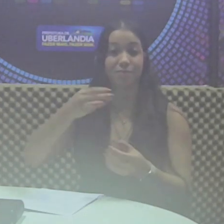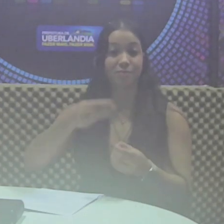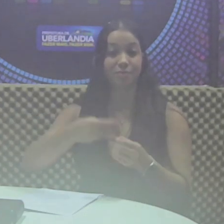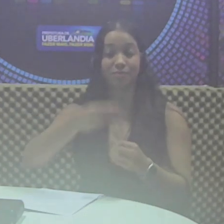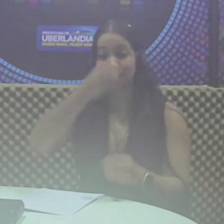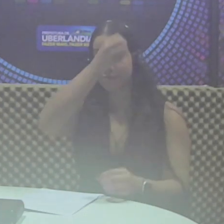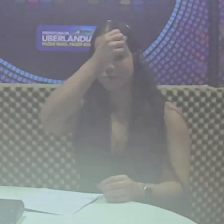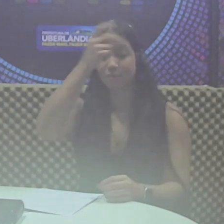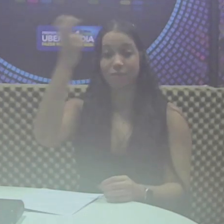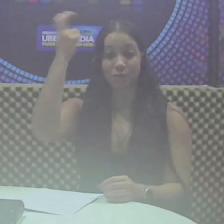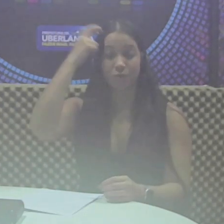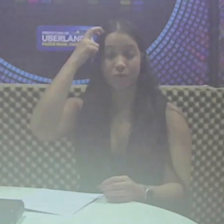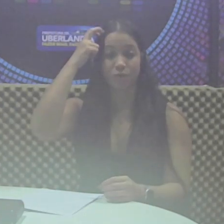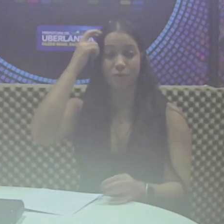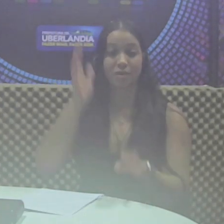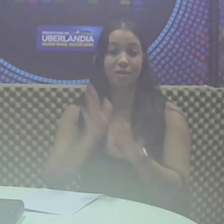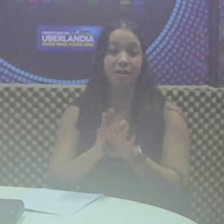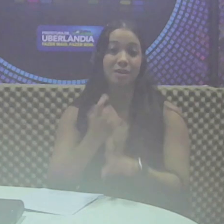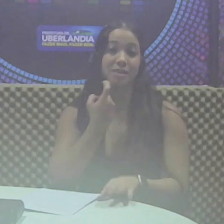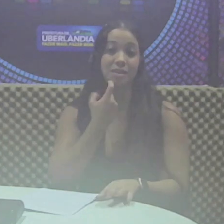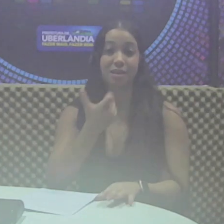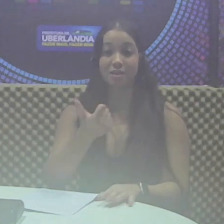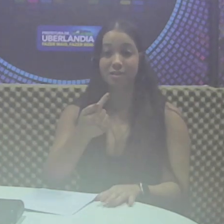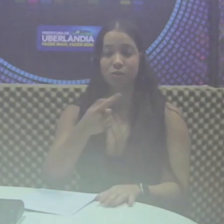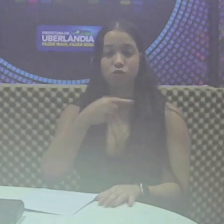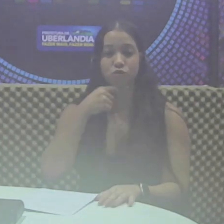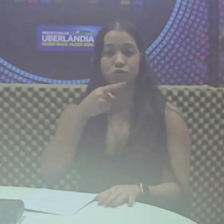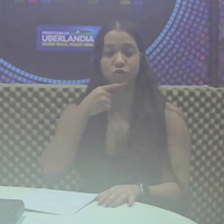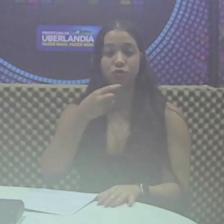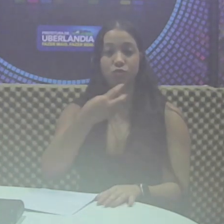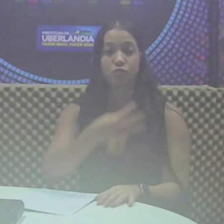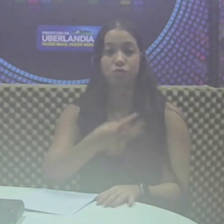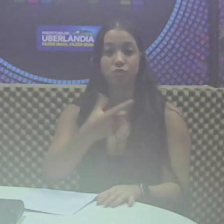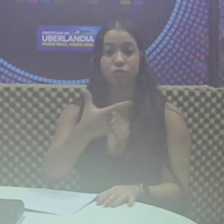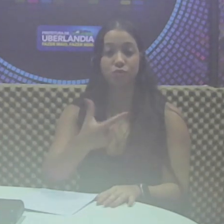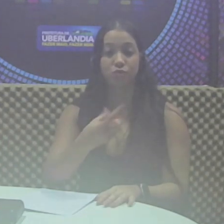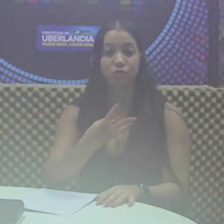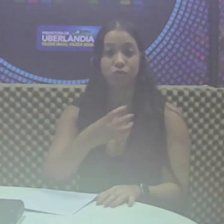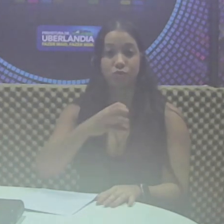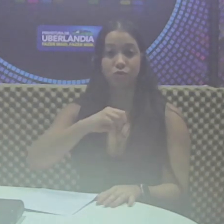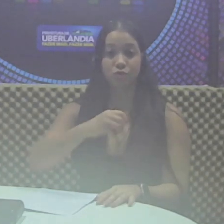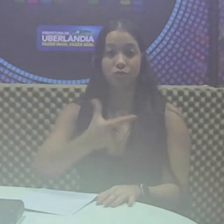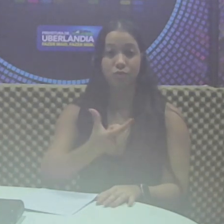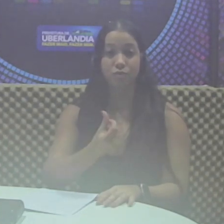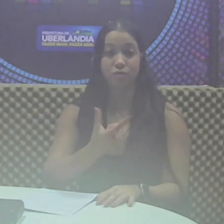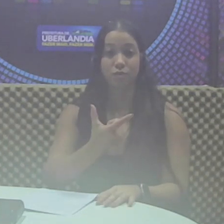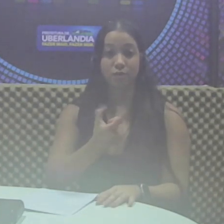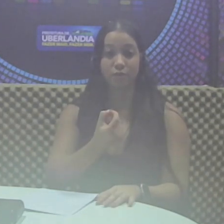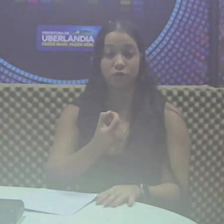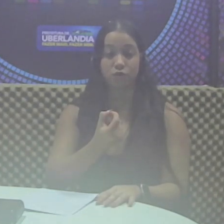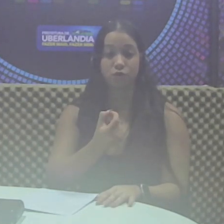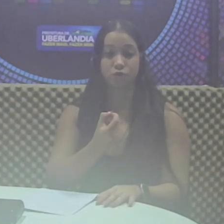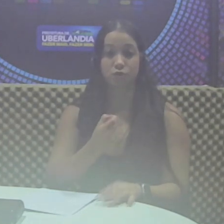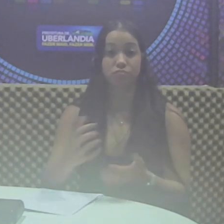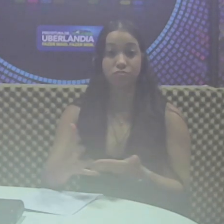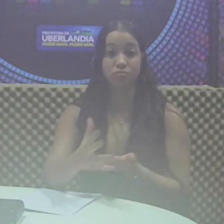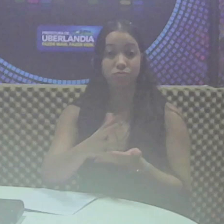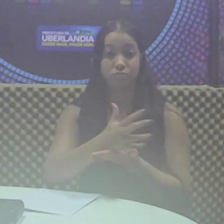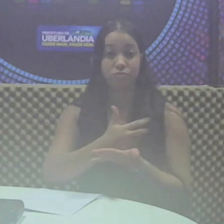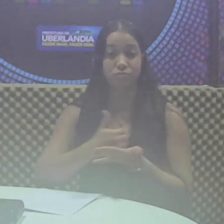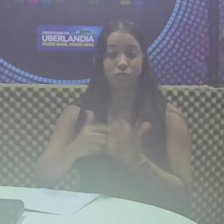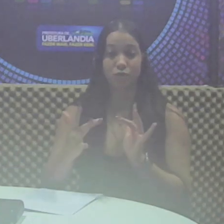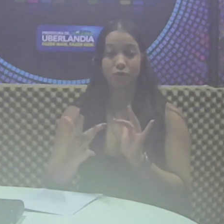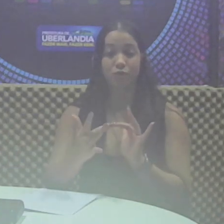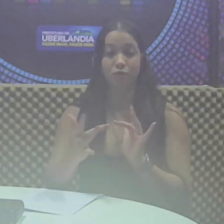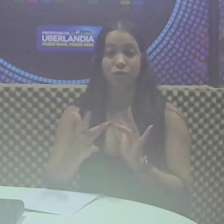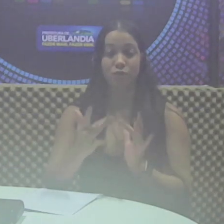até sexta-feira, dia 17. Para dúvidas, ligue 3239 2620 e para recolher doações, entre em